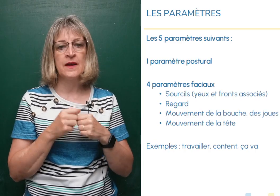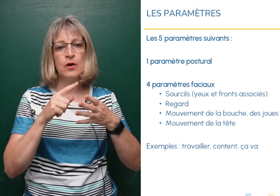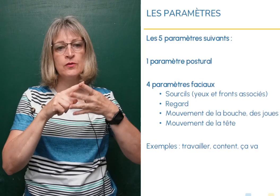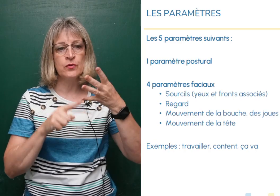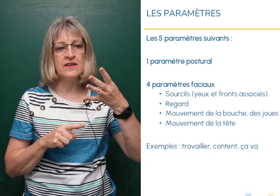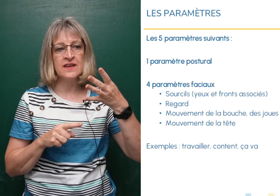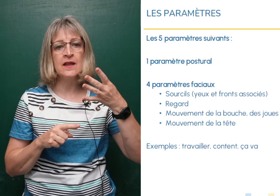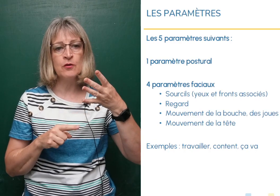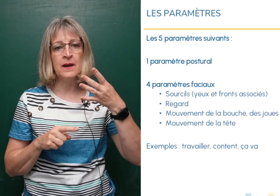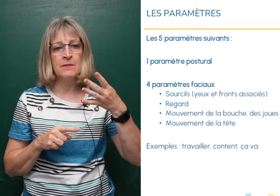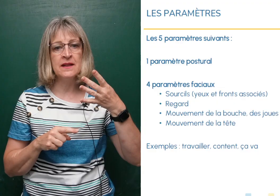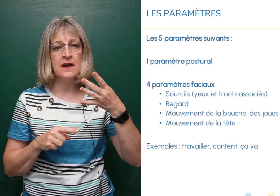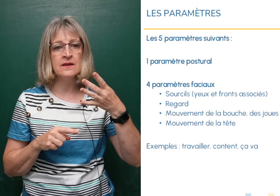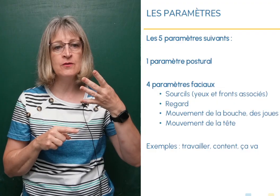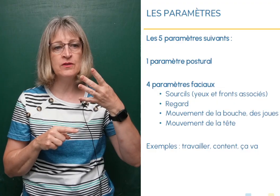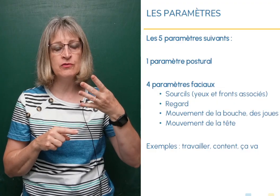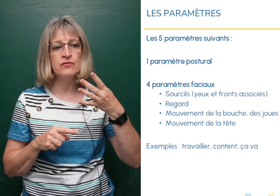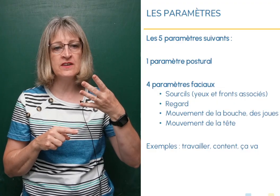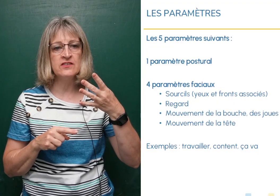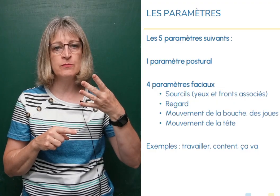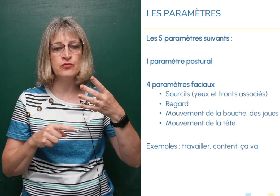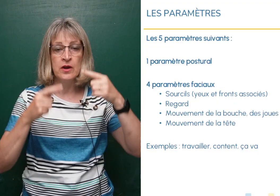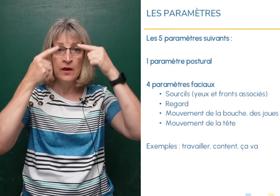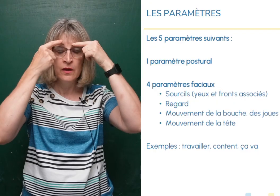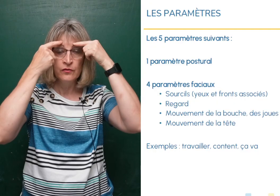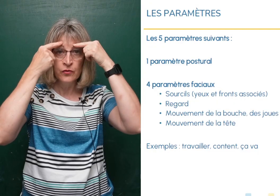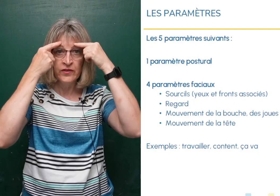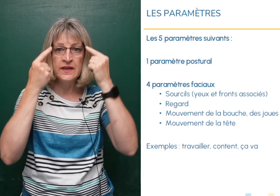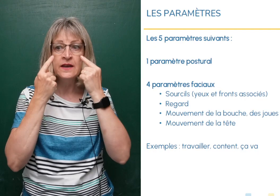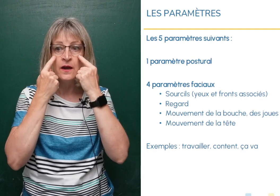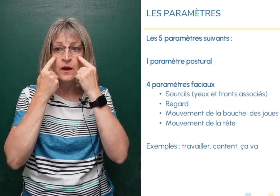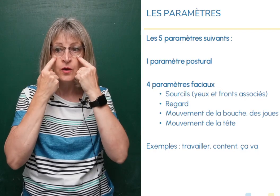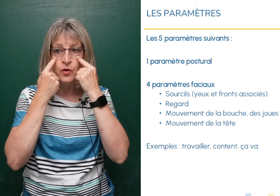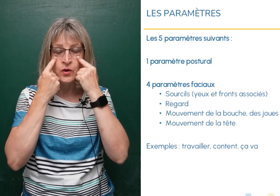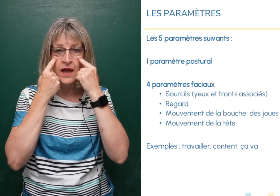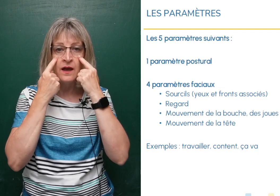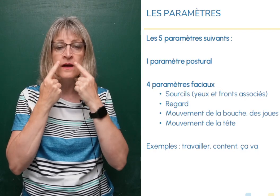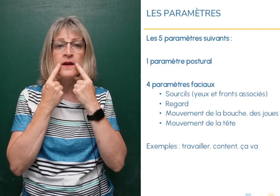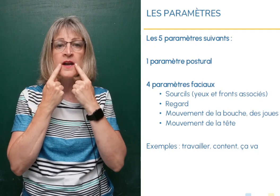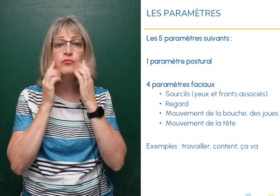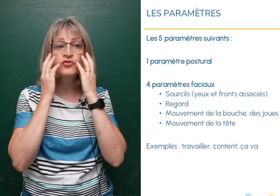D'accord? Donc on a ces 4 paramètres-là au niveau du visage qui bougent. Sourcils, le regard, la bouche, les joues,